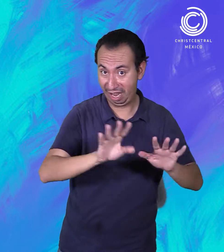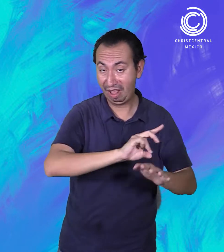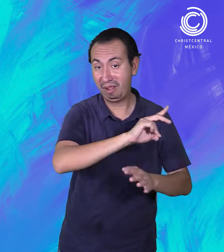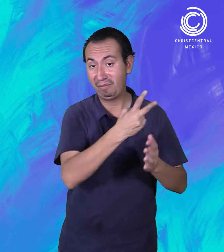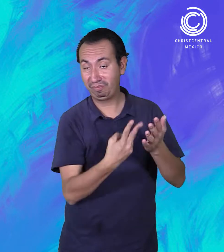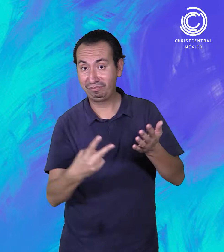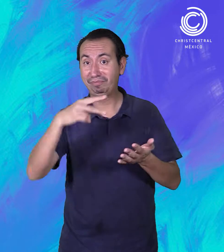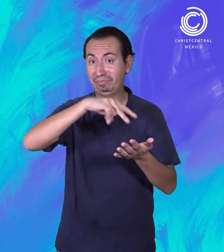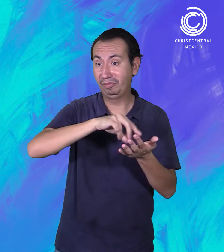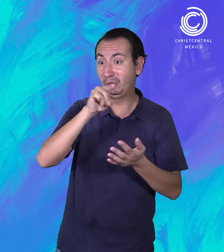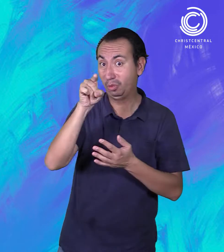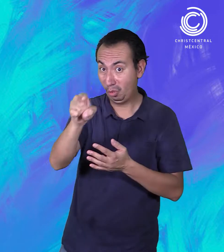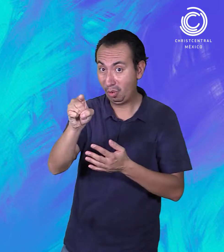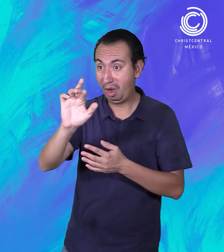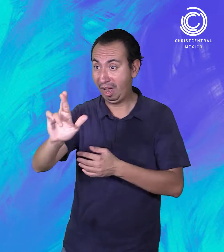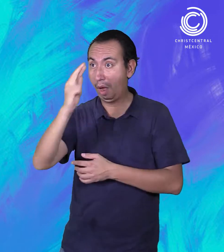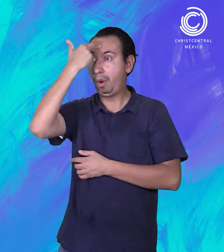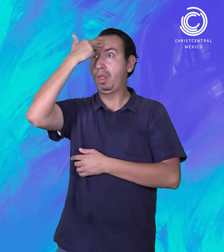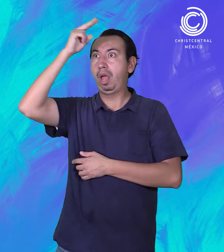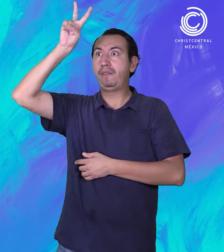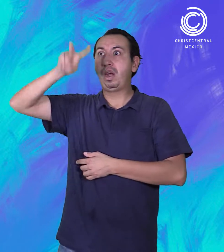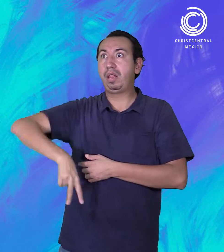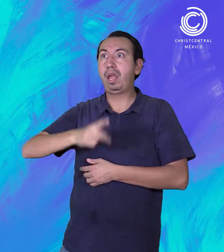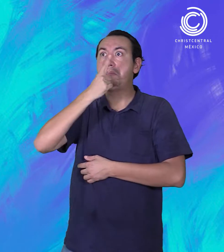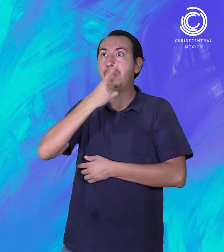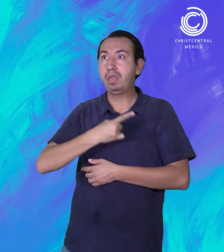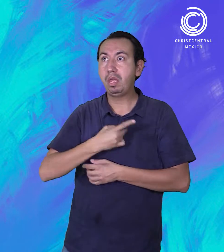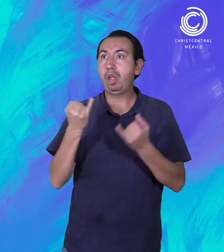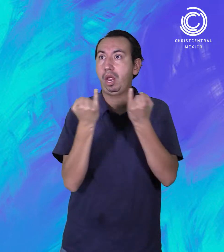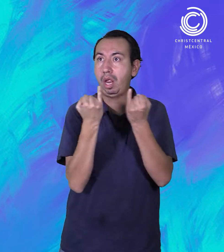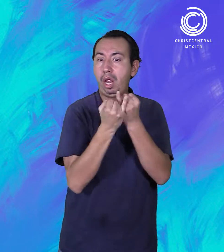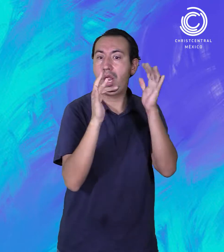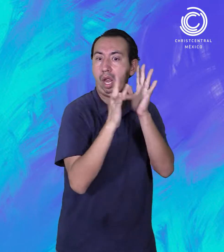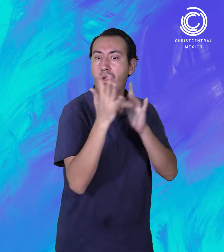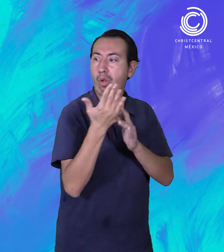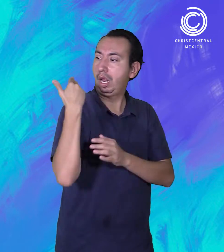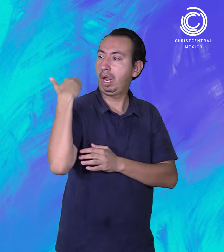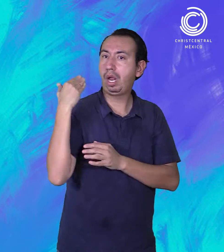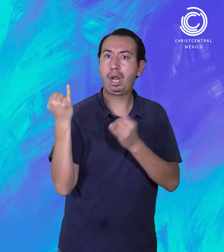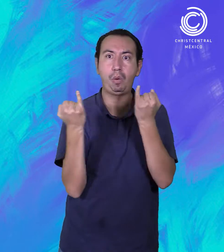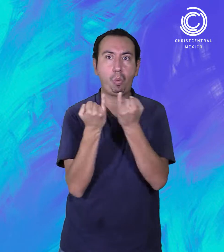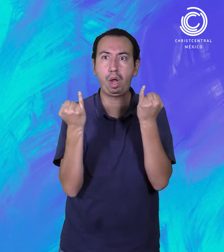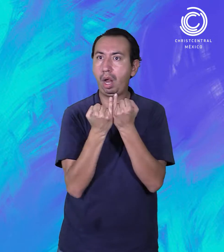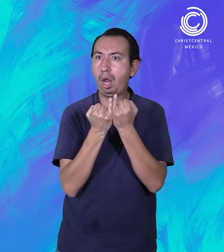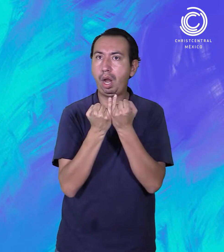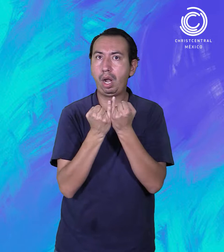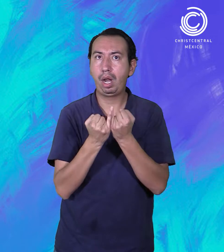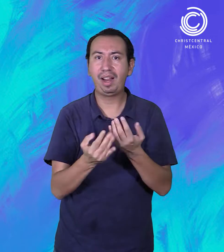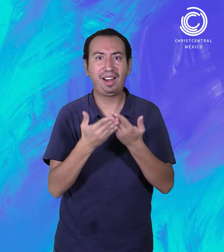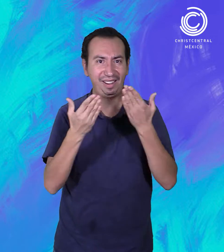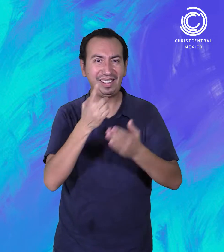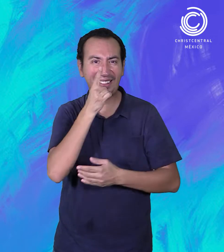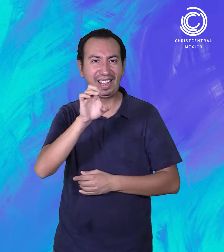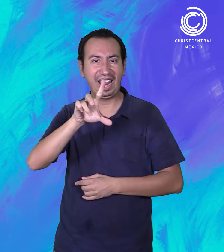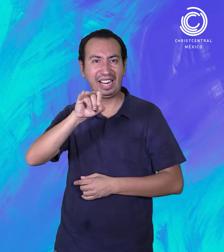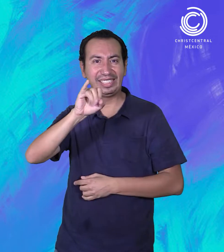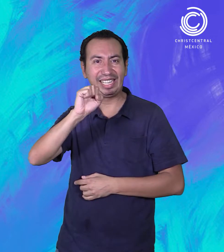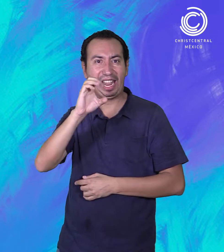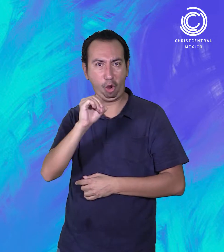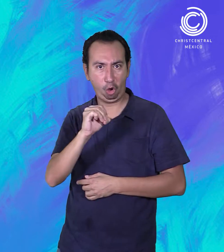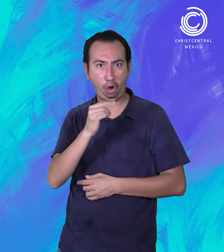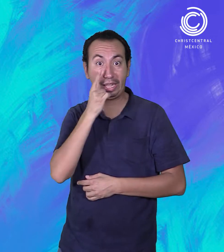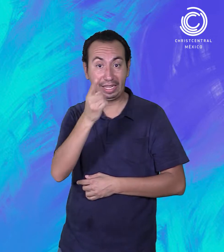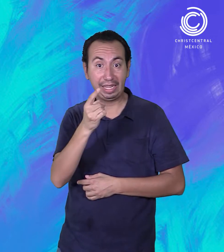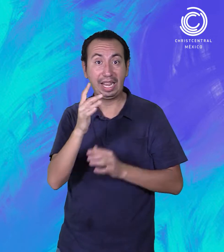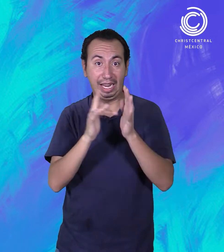dicho. En otras palabras, como explicó también Eliseo, este contexto de lo que está diciendo Jesús es que parece que Jesús está diciendo, bueno,